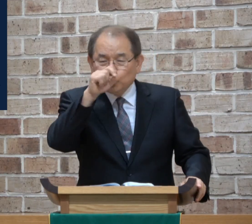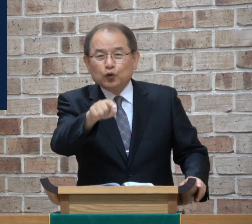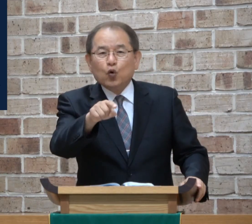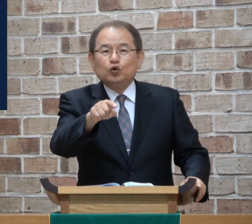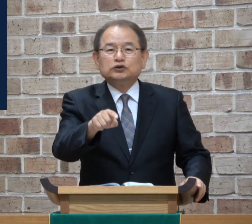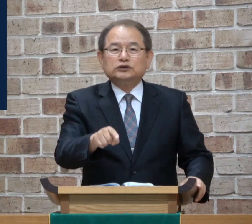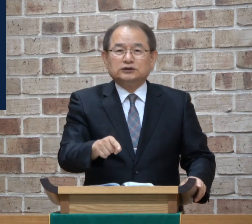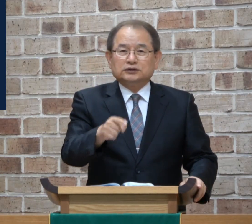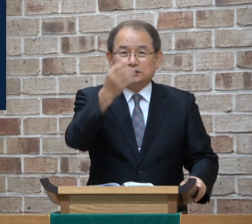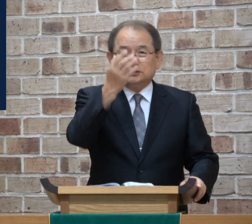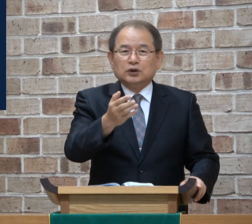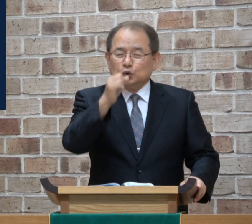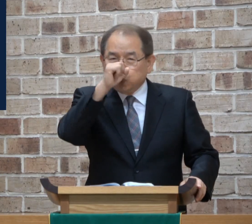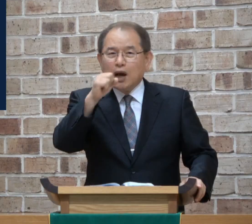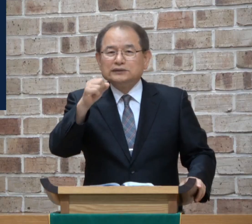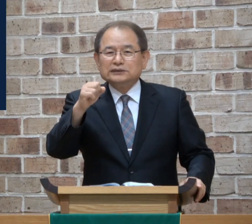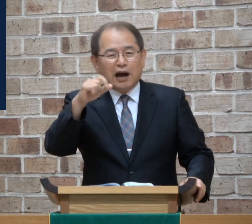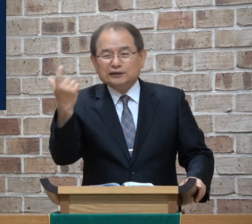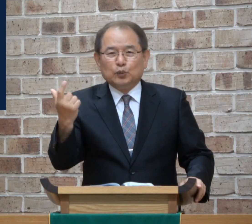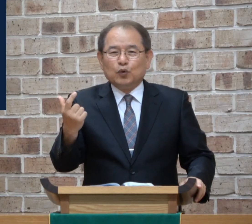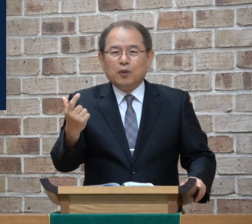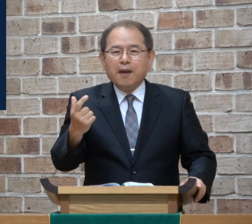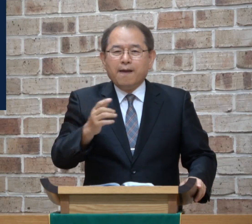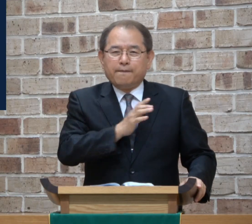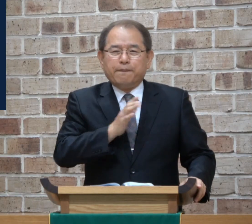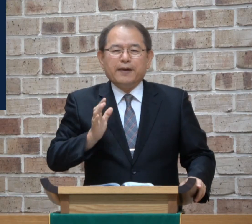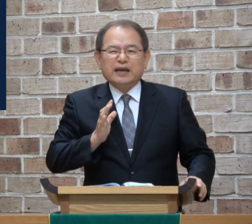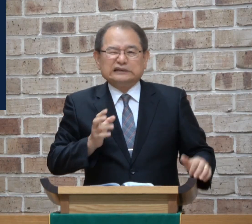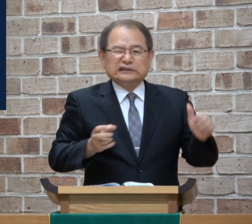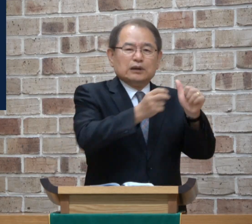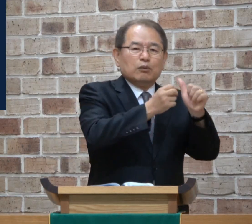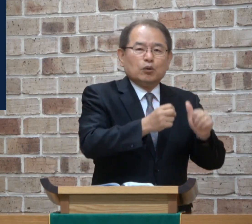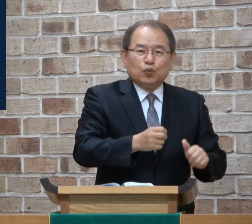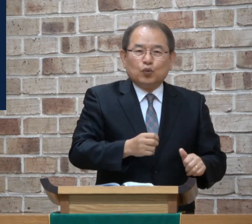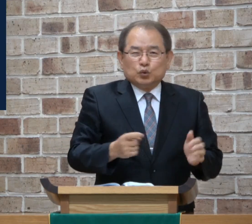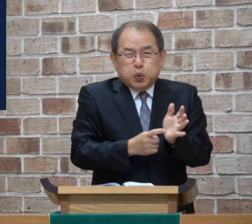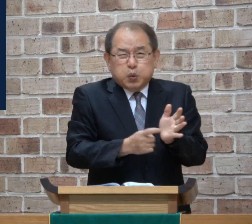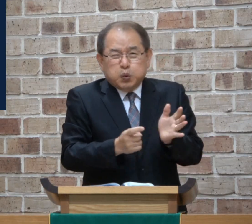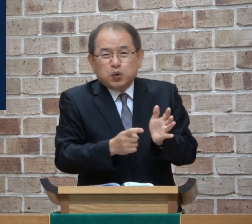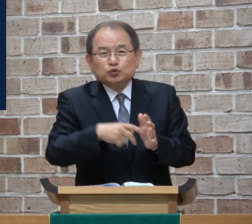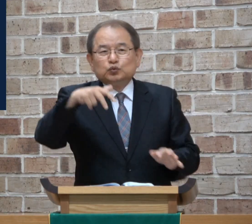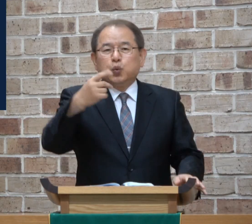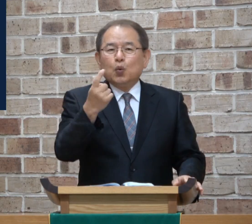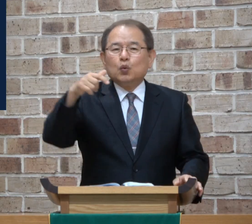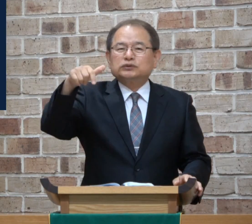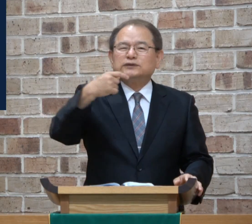선한 것을 좋아하지 아니하며 배신하며 조급하며